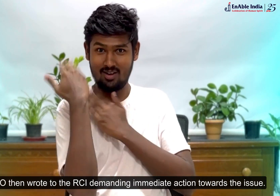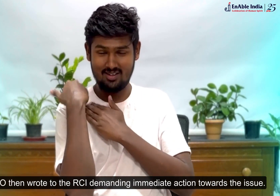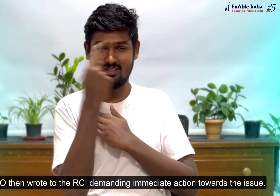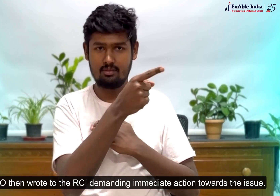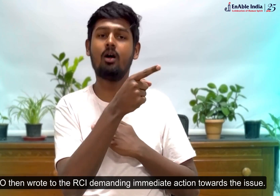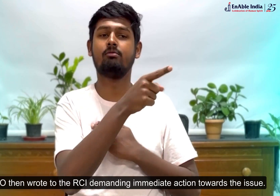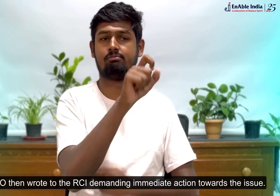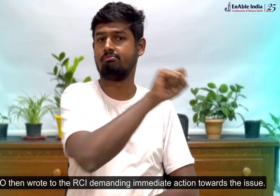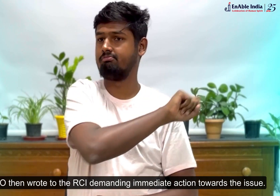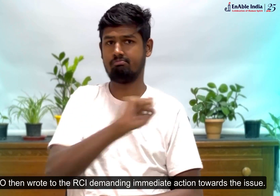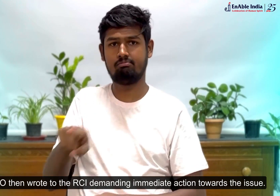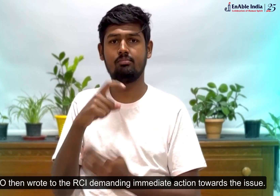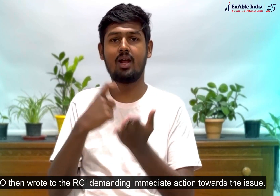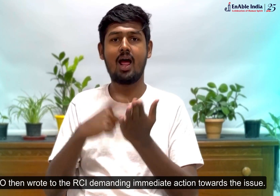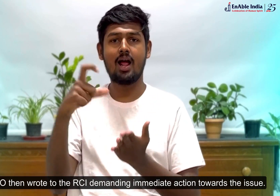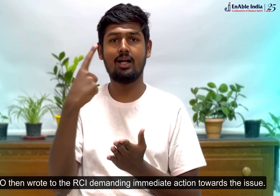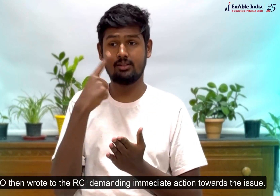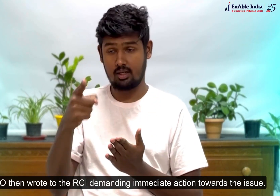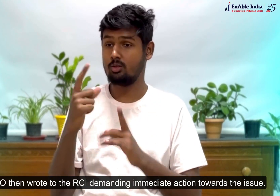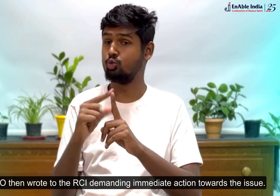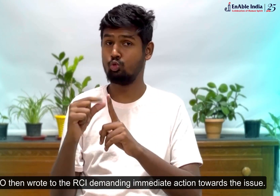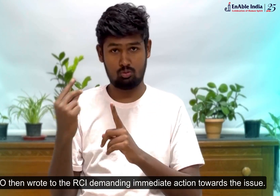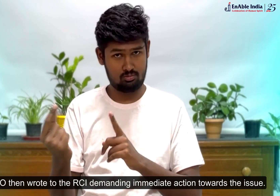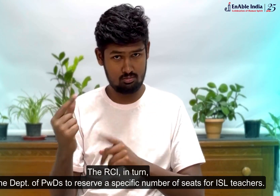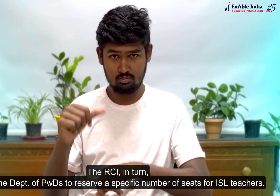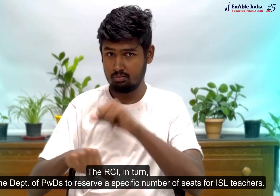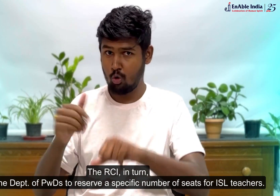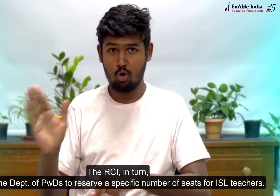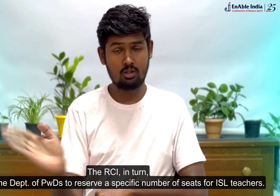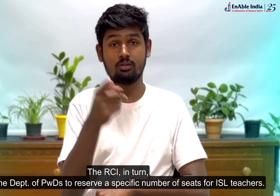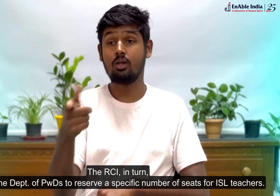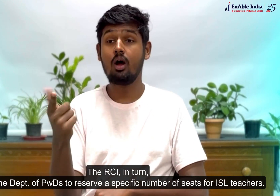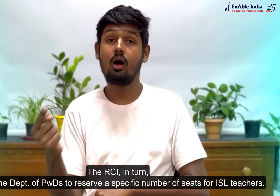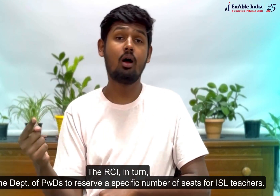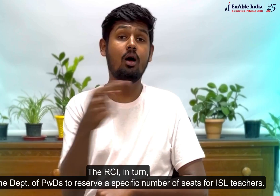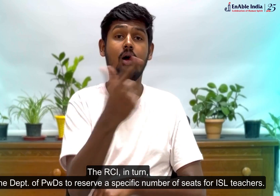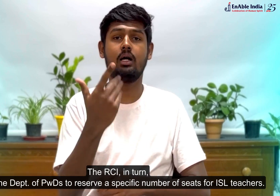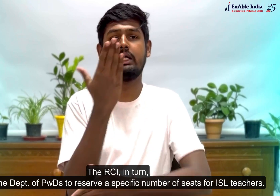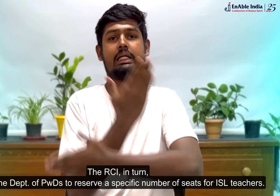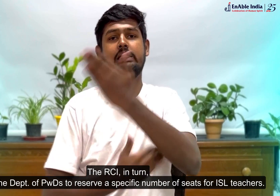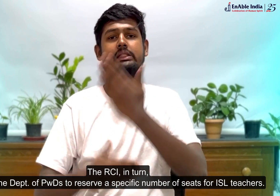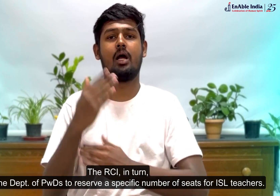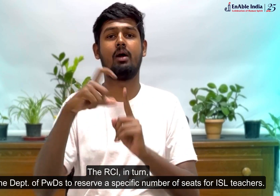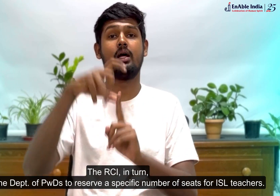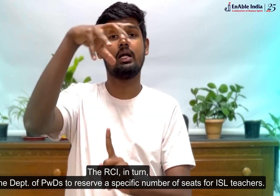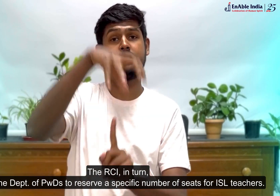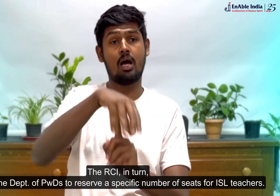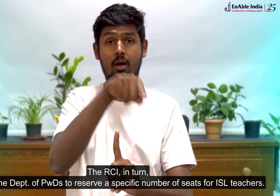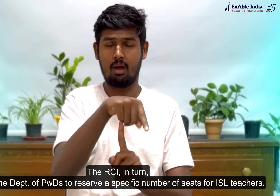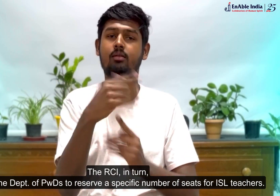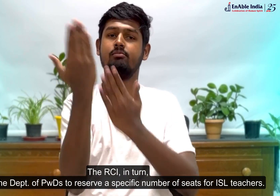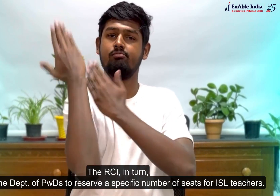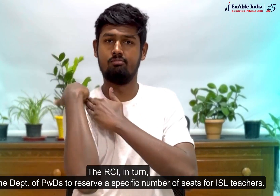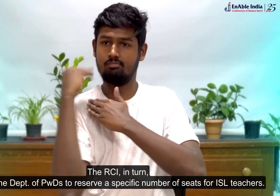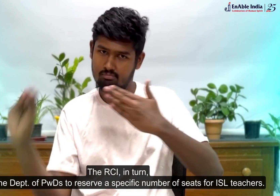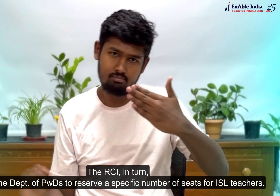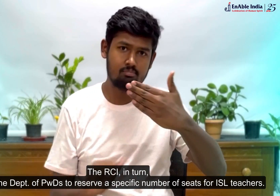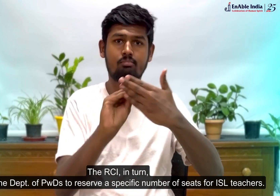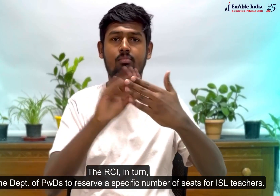पत्र लिखकर इस मुद्दे पर तत्काल कार्रवाई की मांग की। बदले में आरसीआई ने विकलांगजन विभाग से आईएसएल